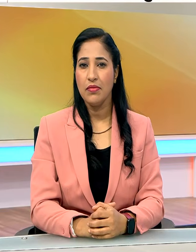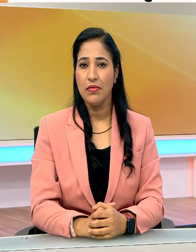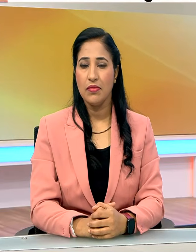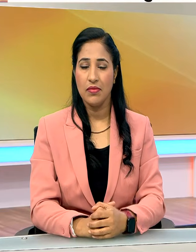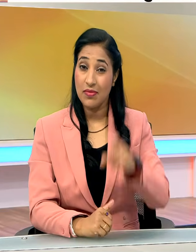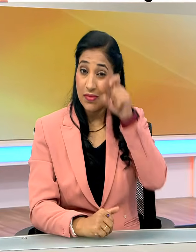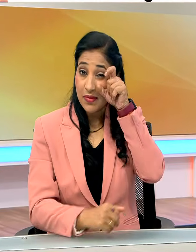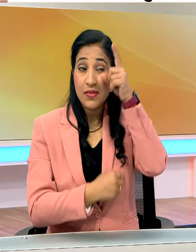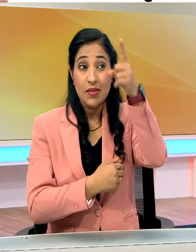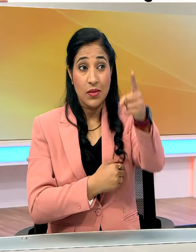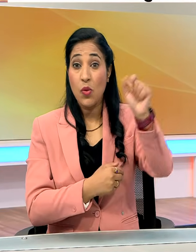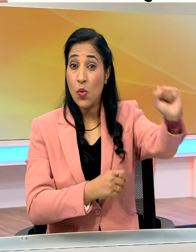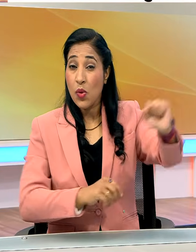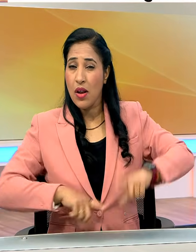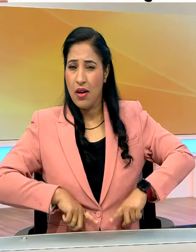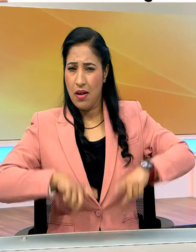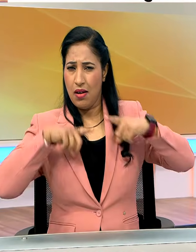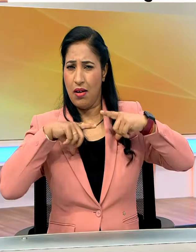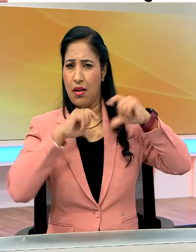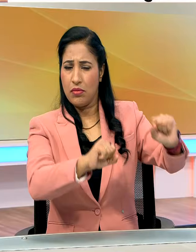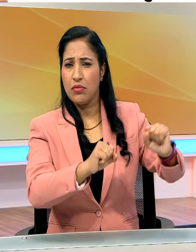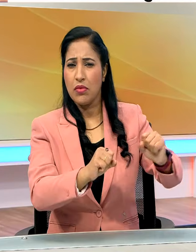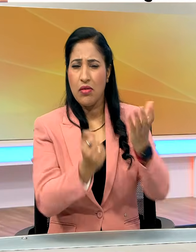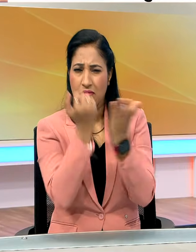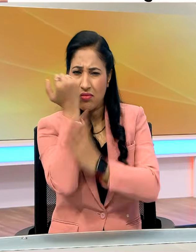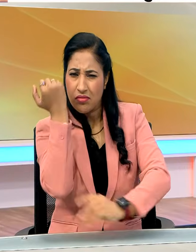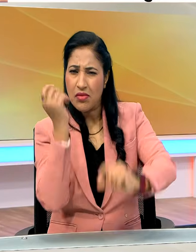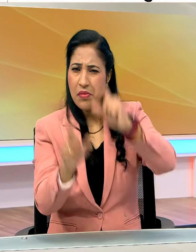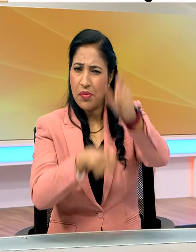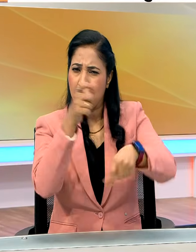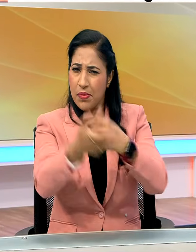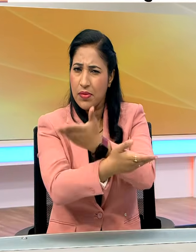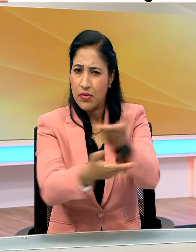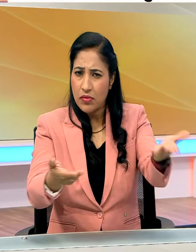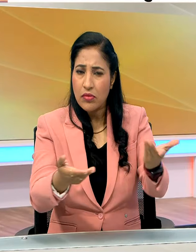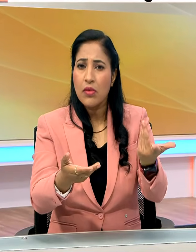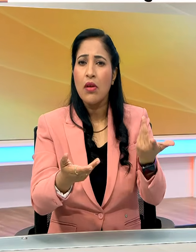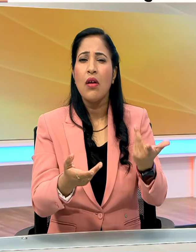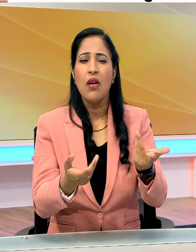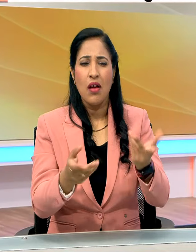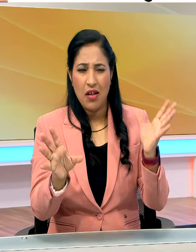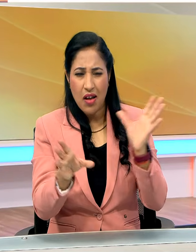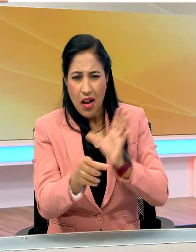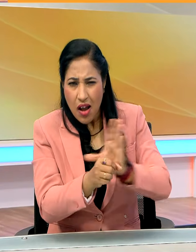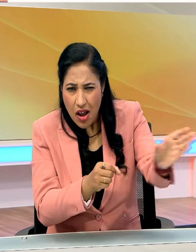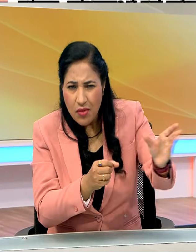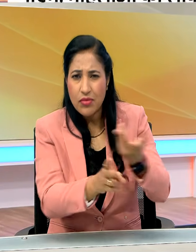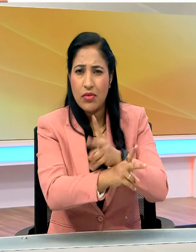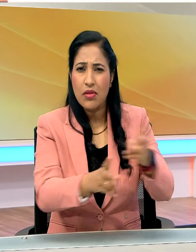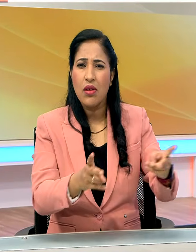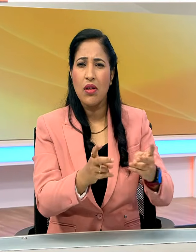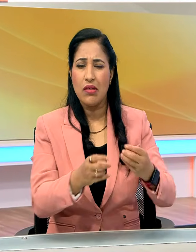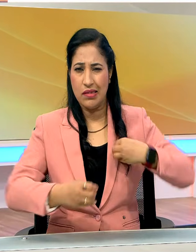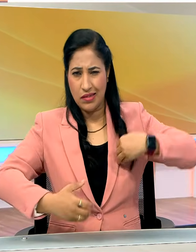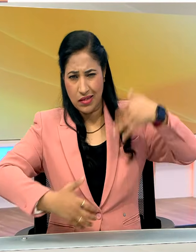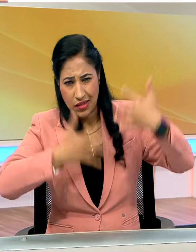बाबा साहब का जीवन गरीबों को, वंचितों को, शोषितों